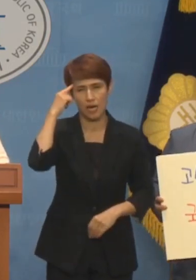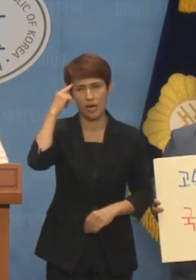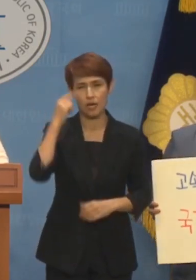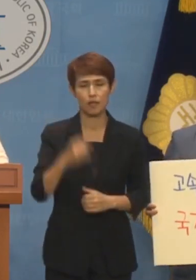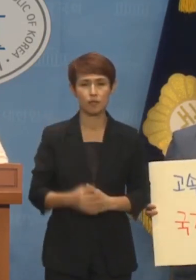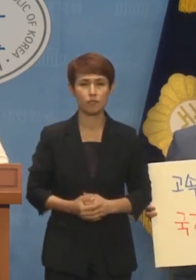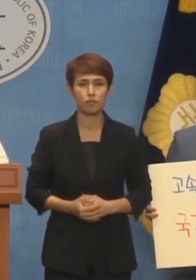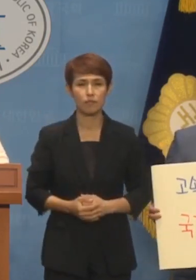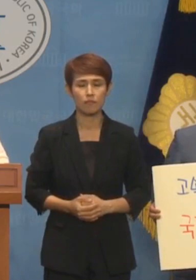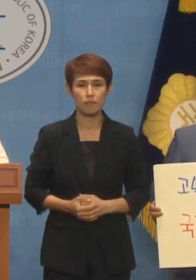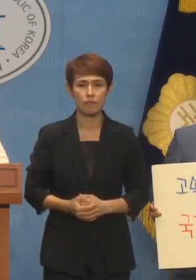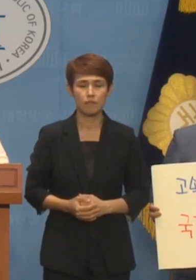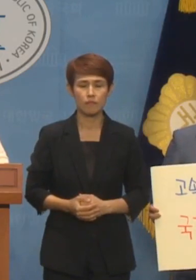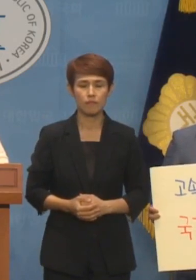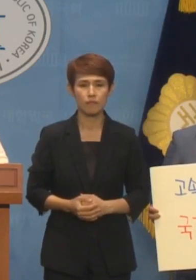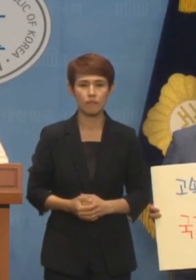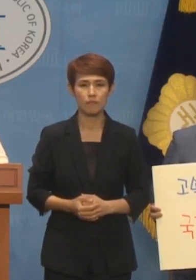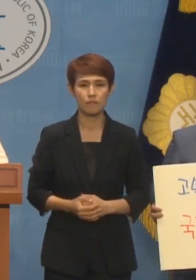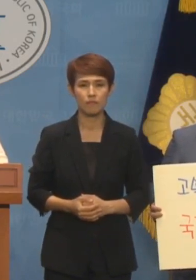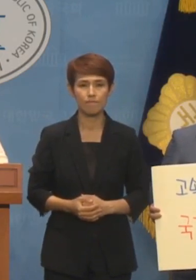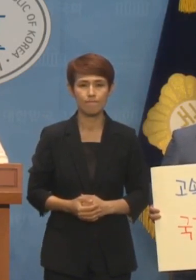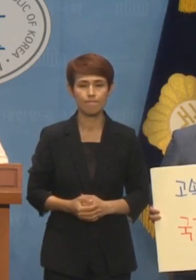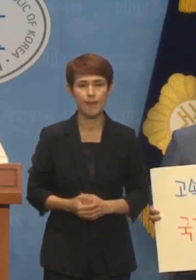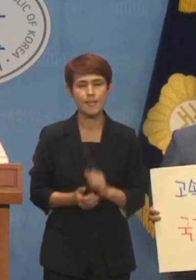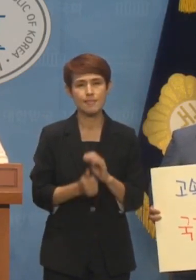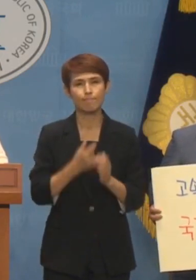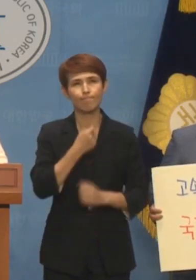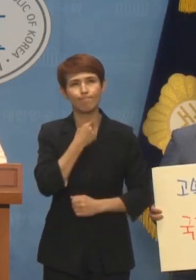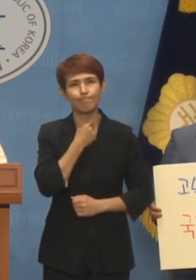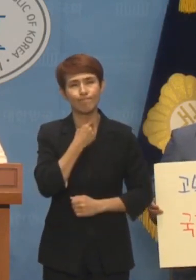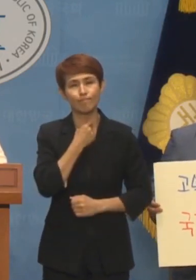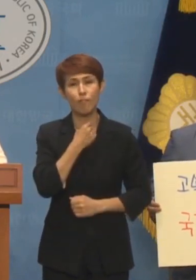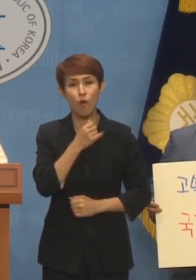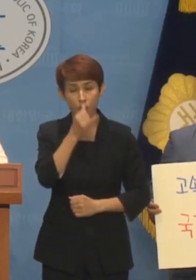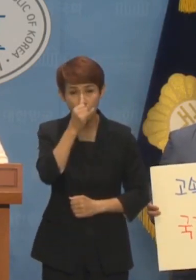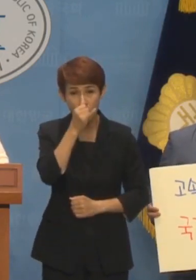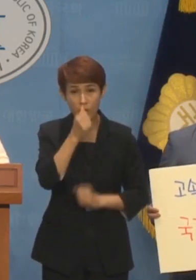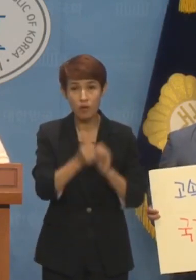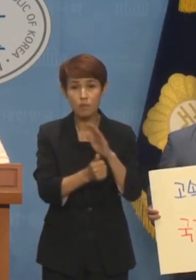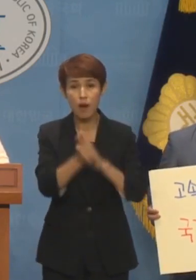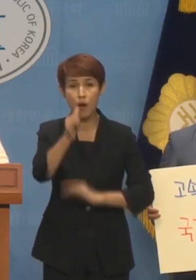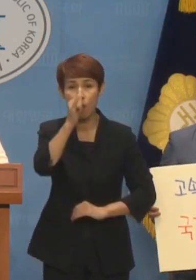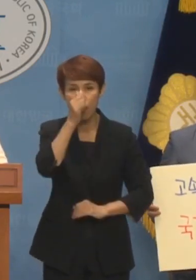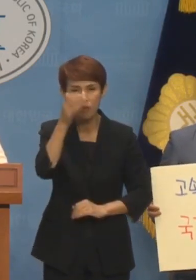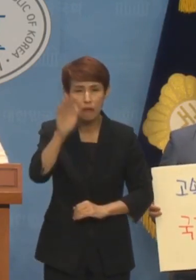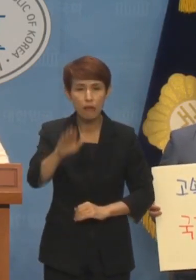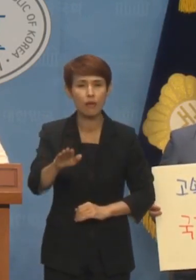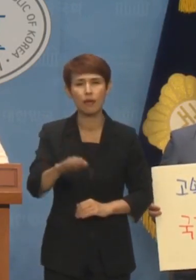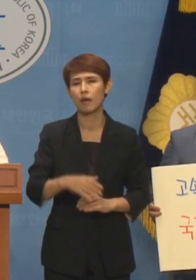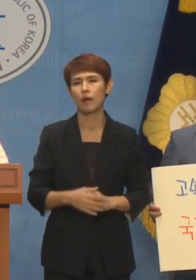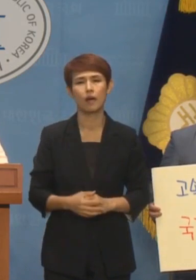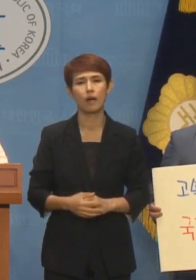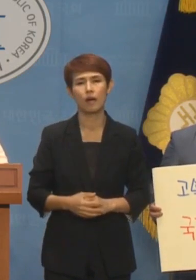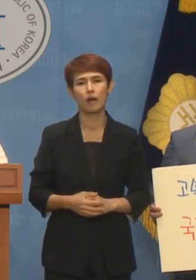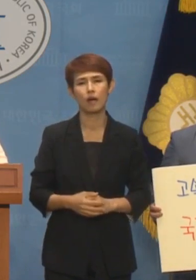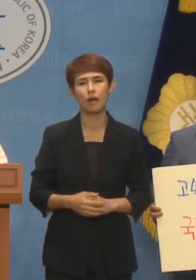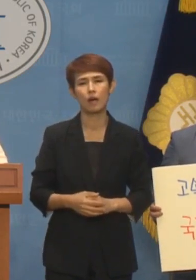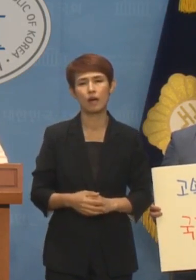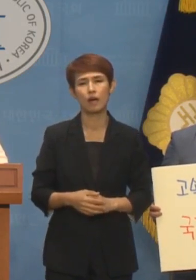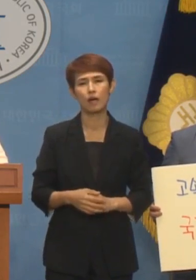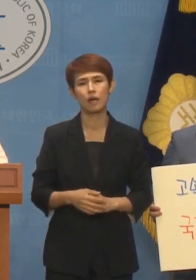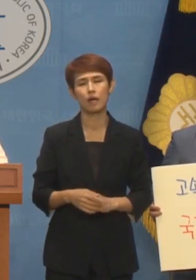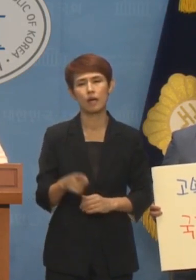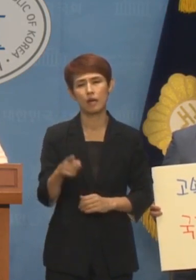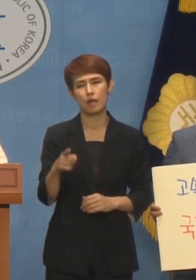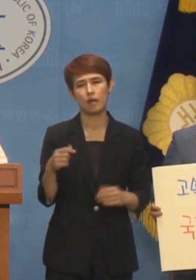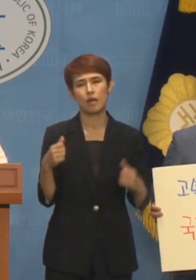통해서 무언가 바로 잡아가지 않을까라고 희망을 했었는데요. 그런데 포기는 배추 셀 때나 하는